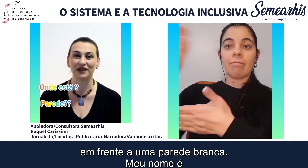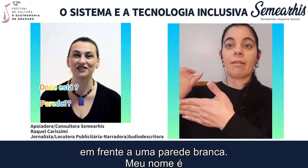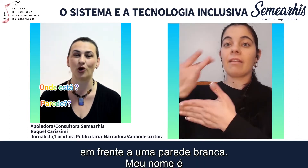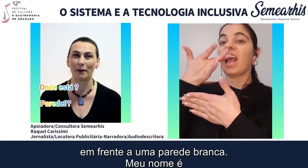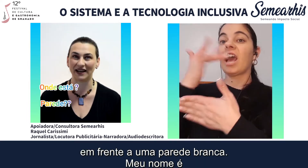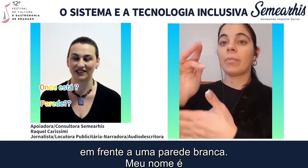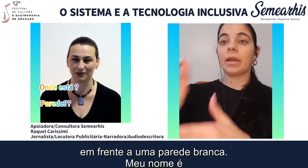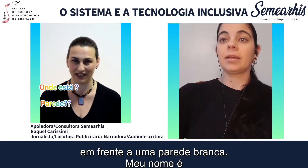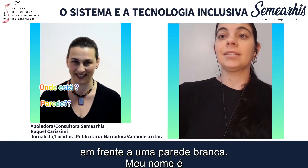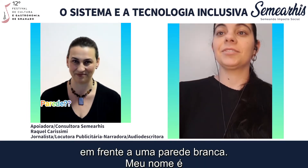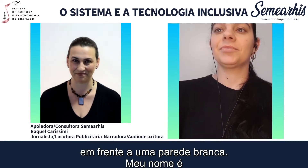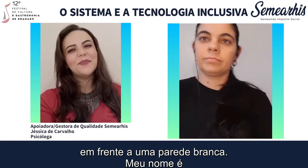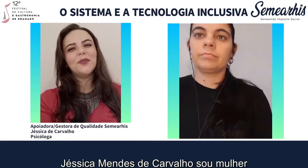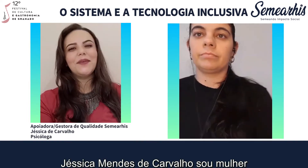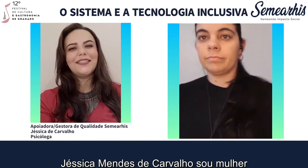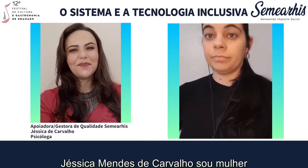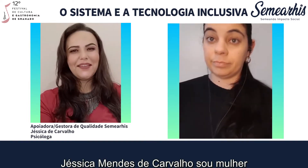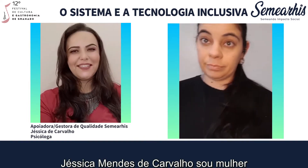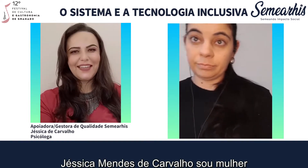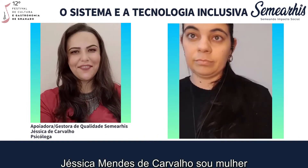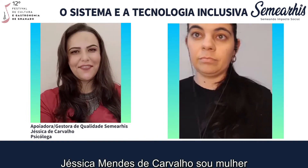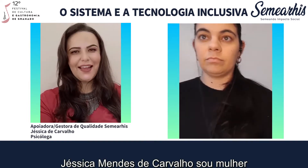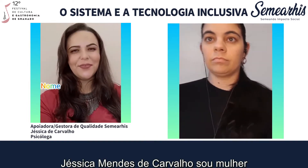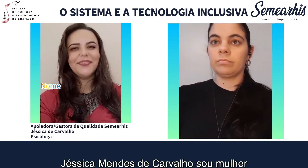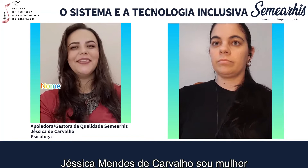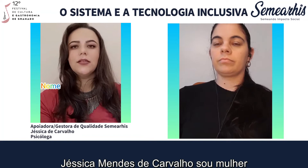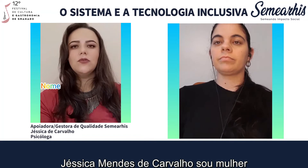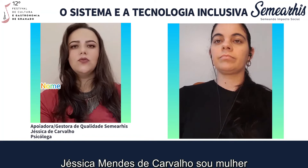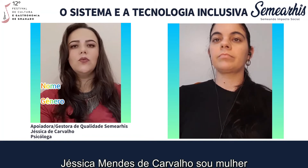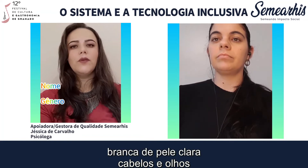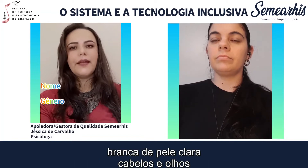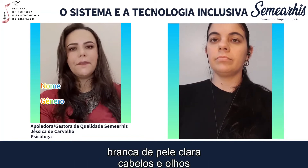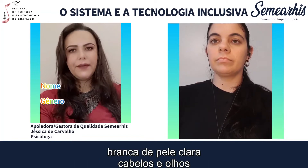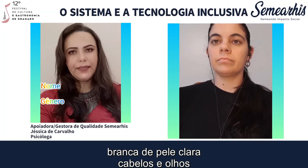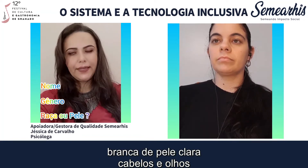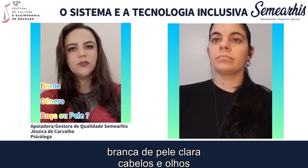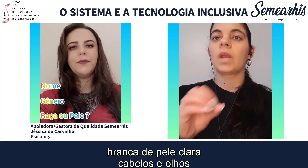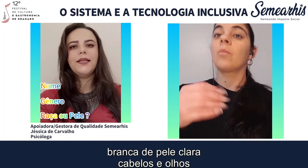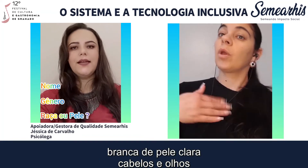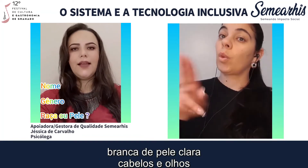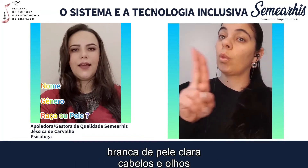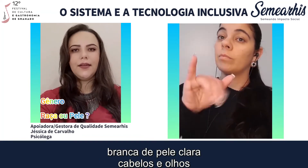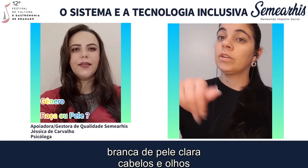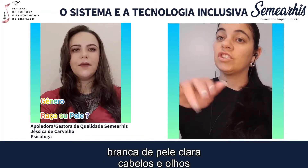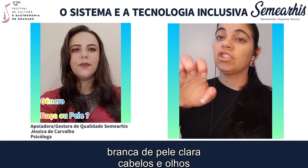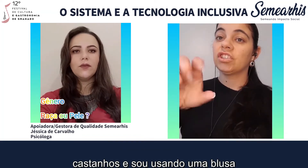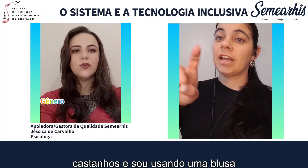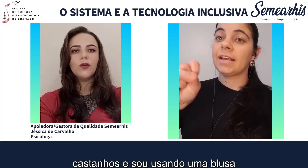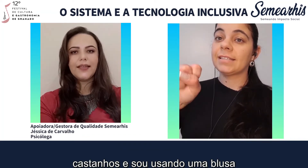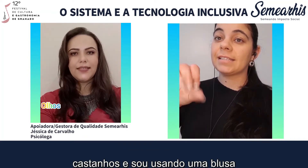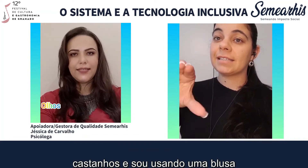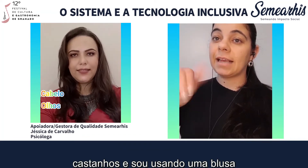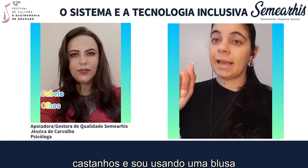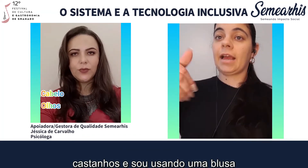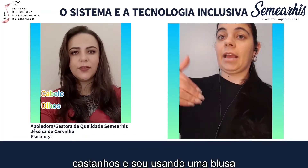em frente a uma parede branca. Meu nome é Jéssica Mendes de Carvalho, sou mulher branca, de pele clara, cabelos e